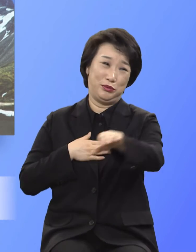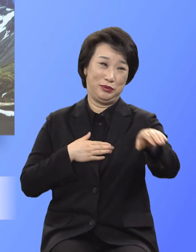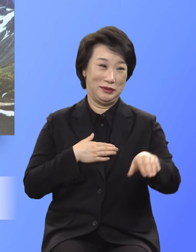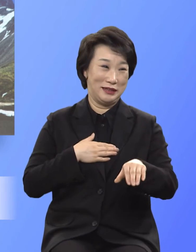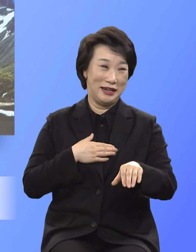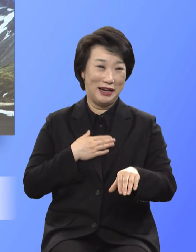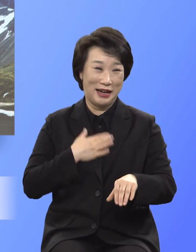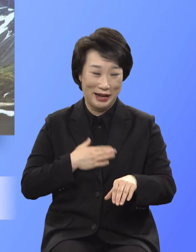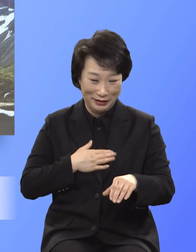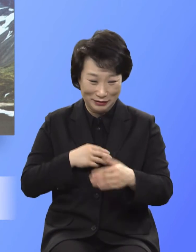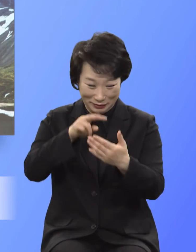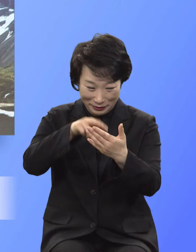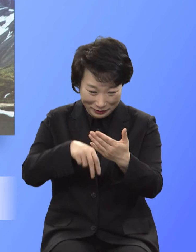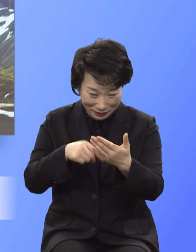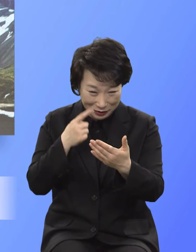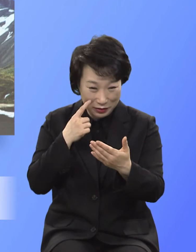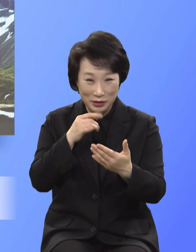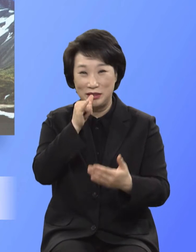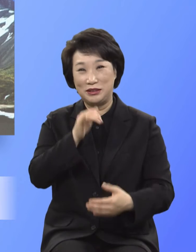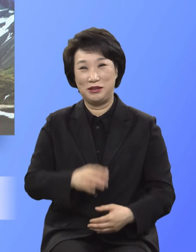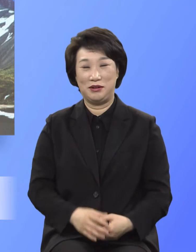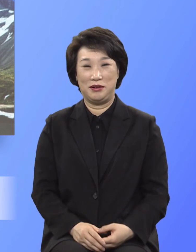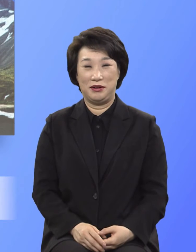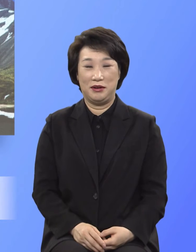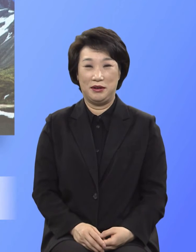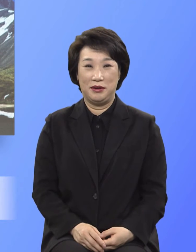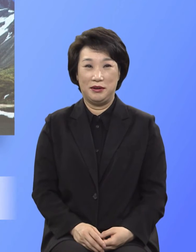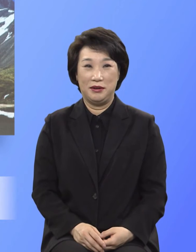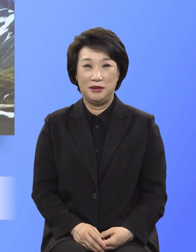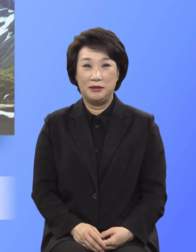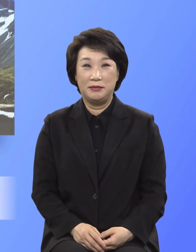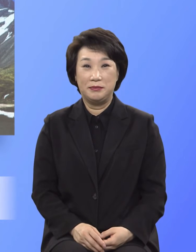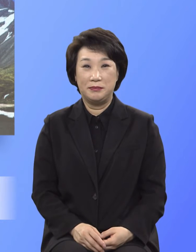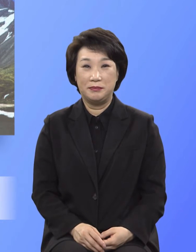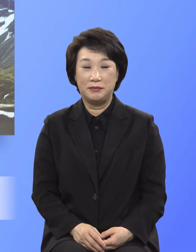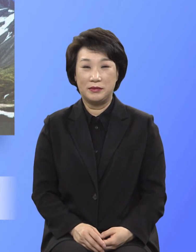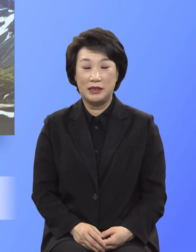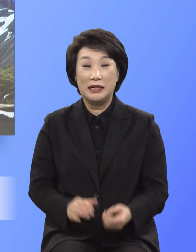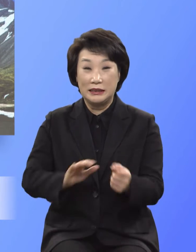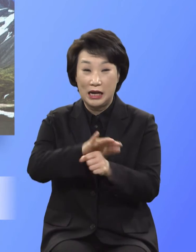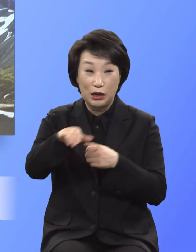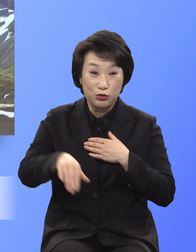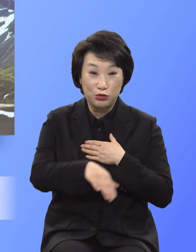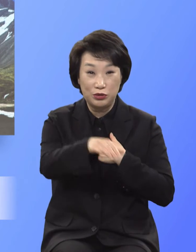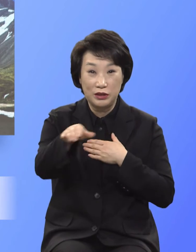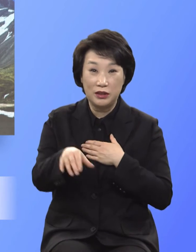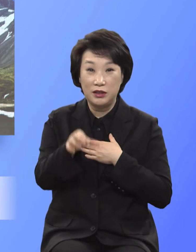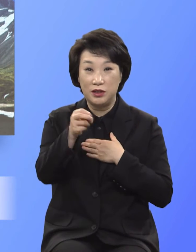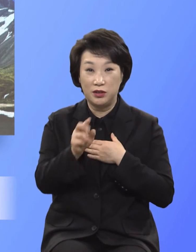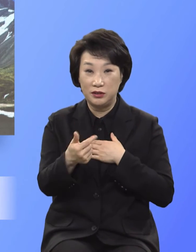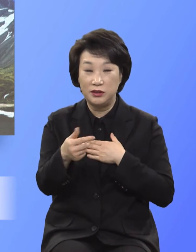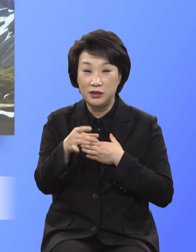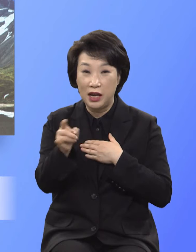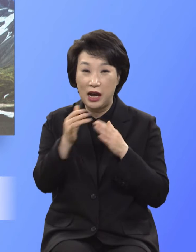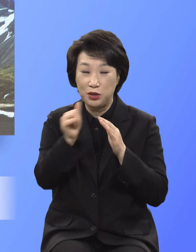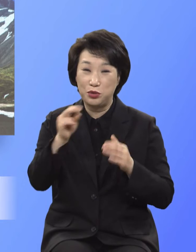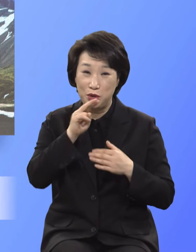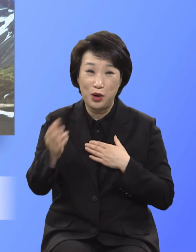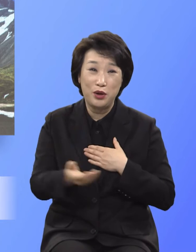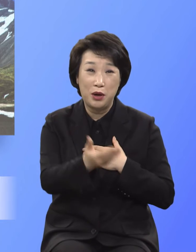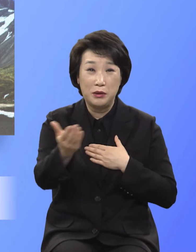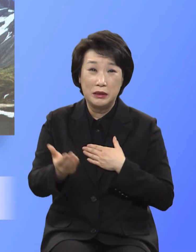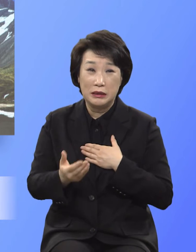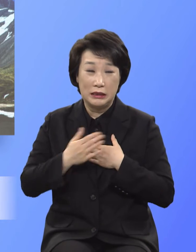우리가 선명하게 볼 수 있습니다. 사랑하는 연세가족이여,